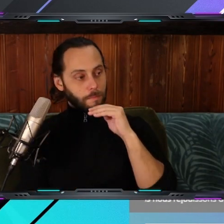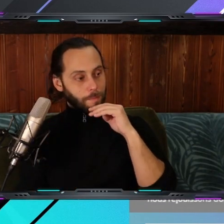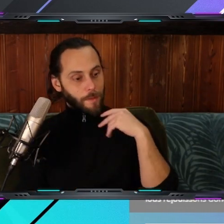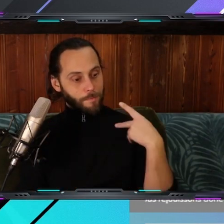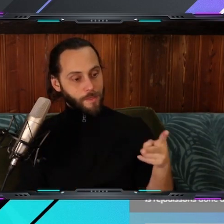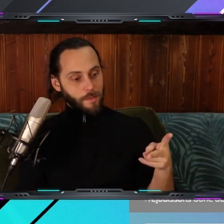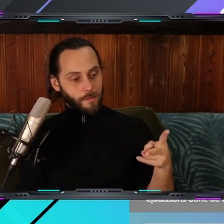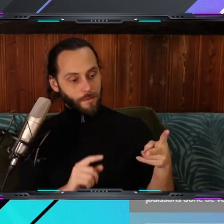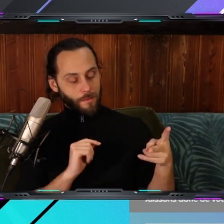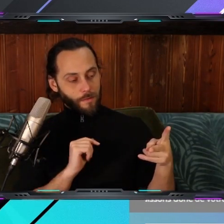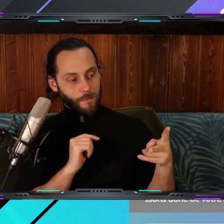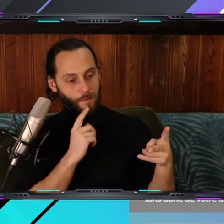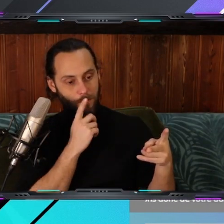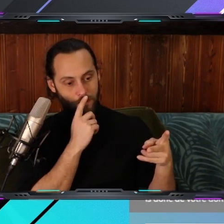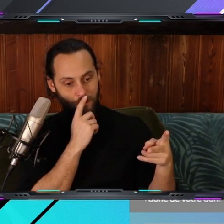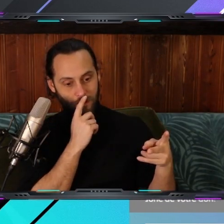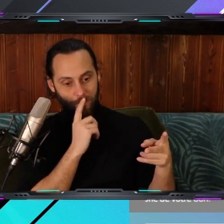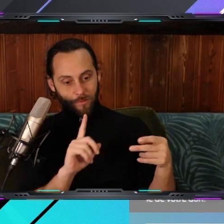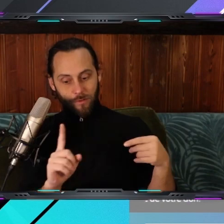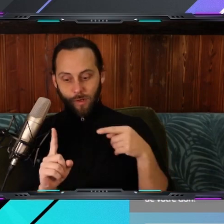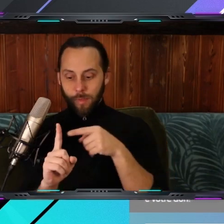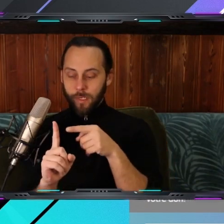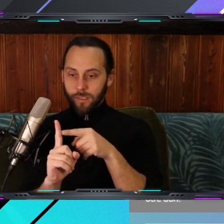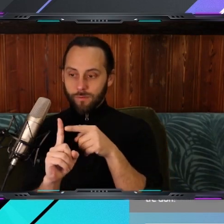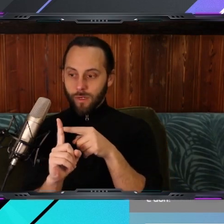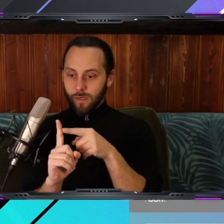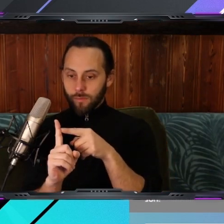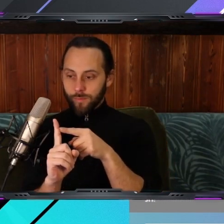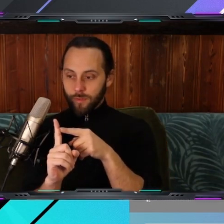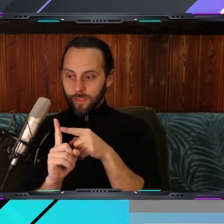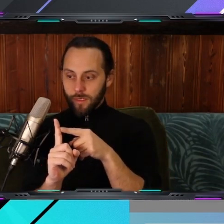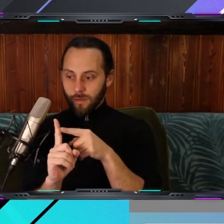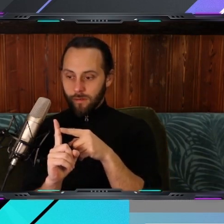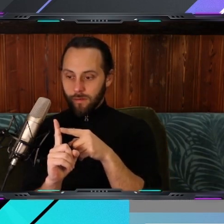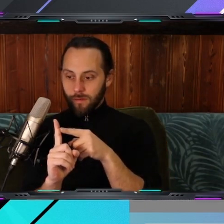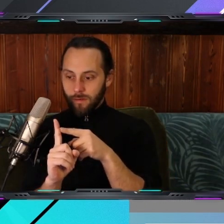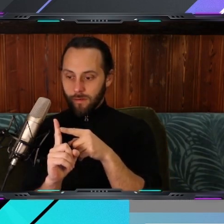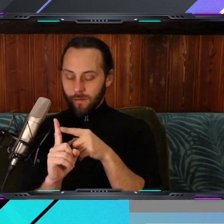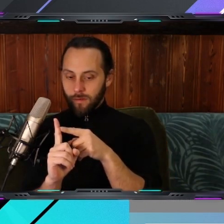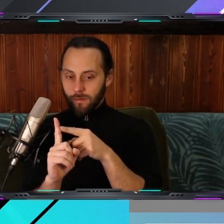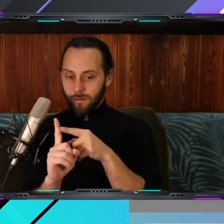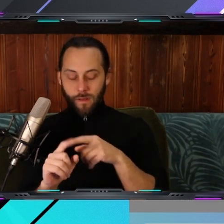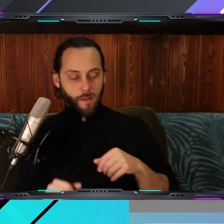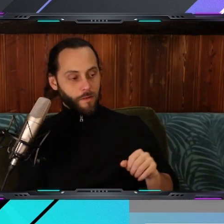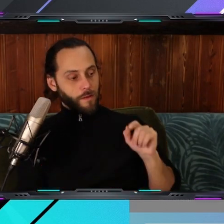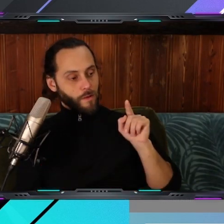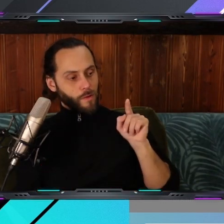Non, Papa Pi. Il faut que ce soit le papa qui soit là. Comment je peux le dire?